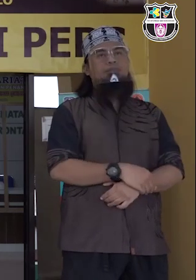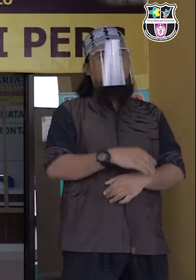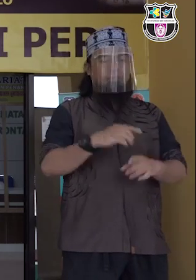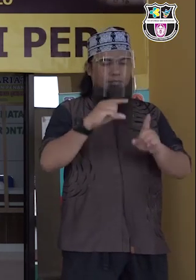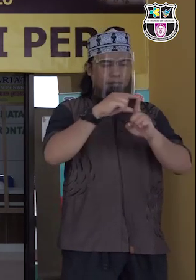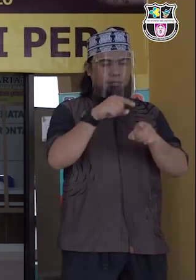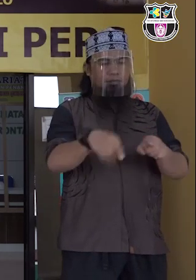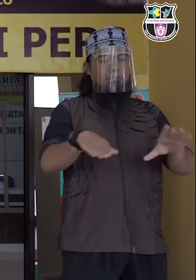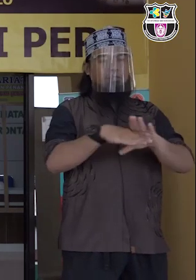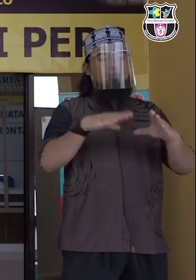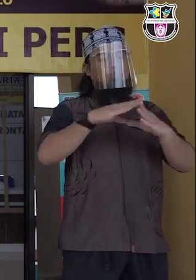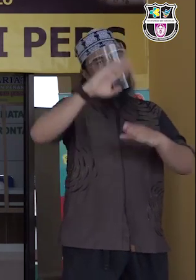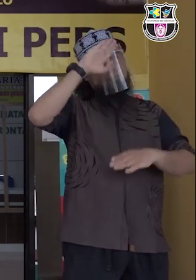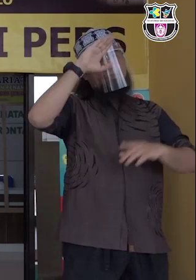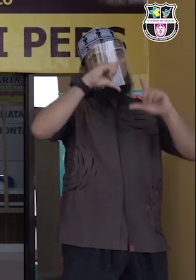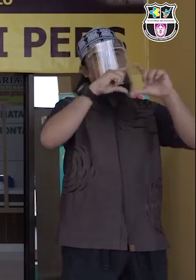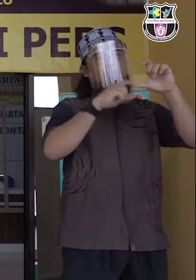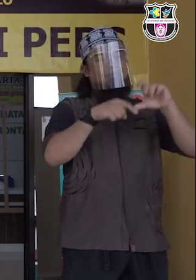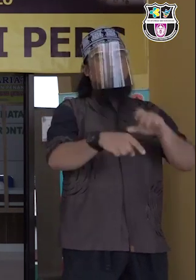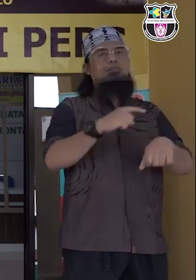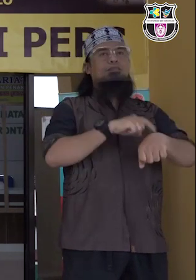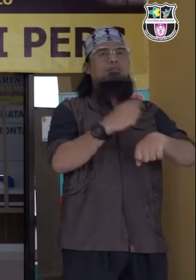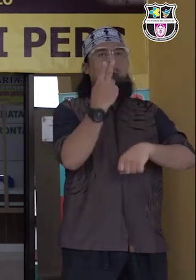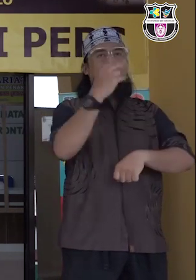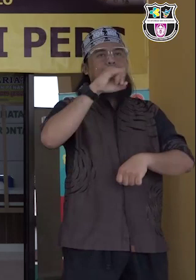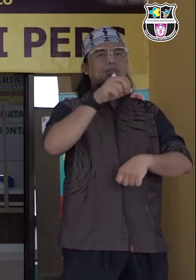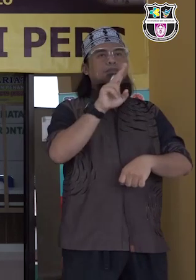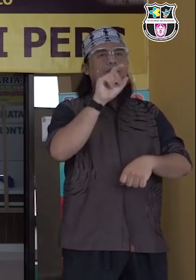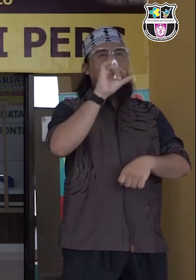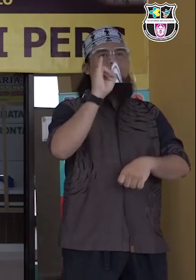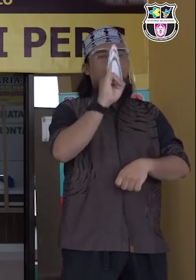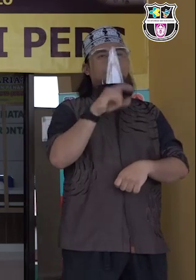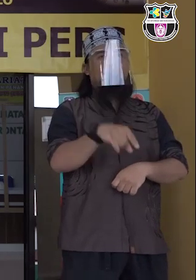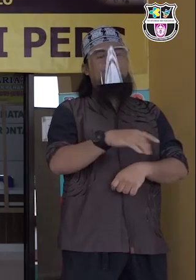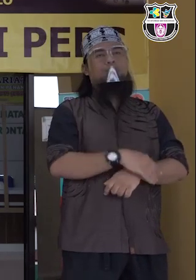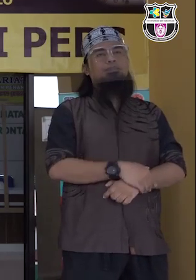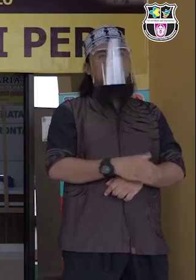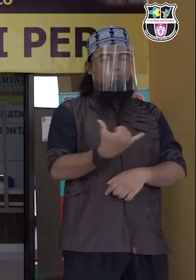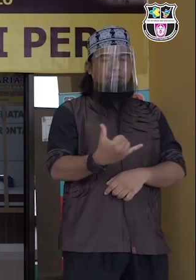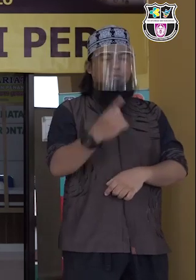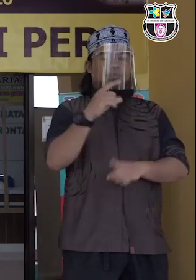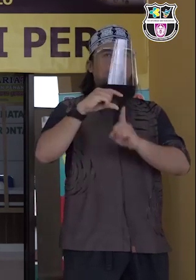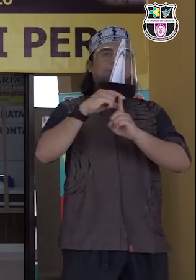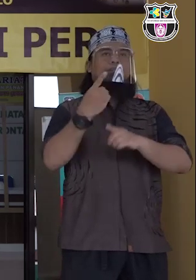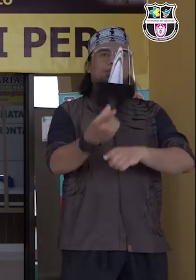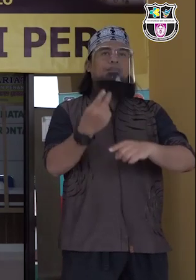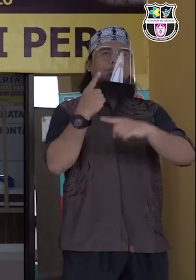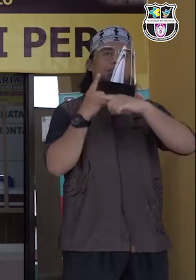Sakit Alois Sabu pada tanggal 2 Juli 2020 dan sekarang PCR-nya positif.